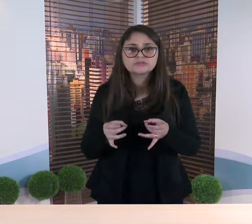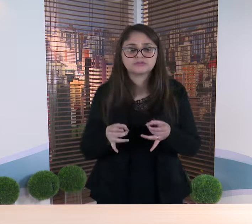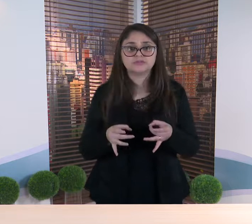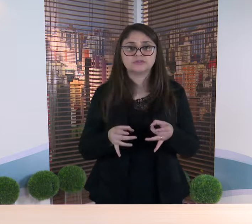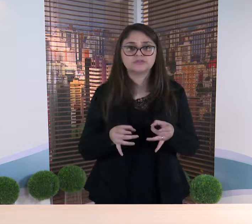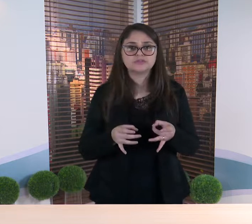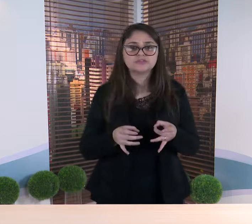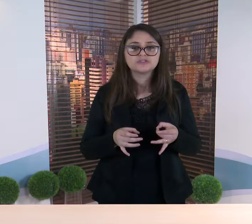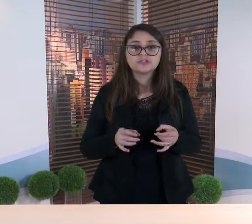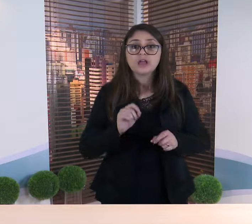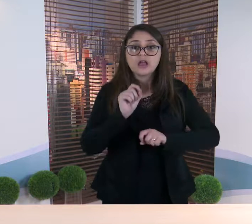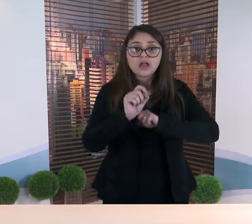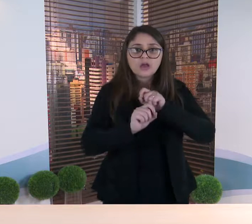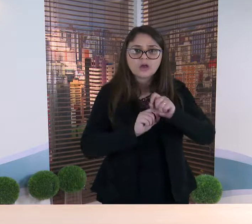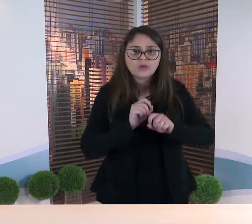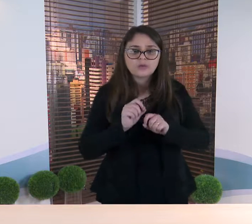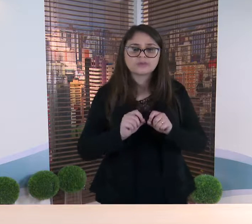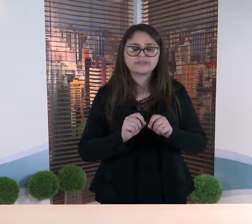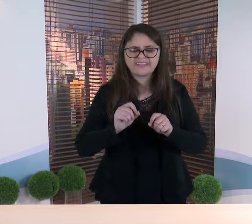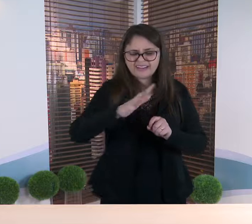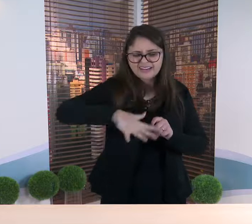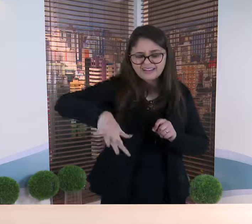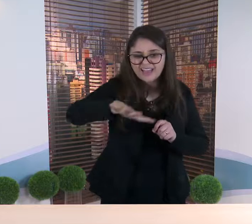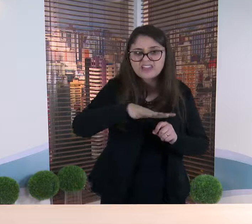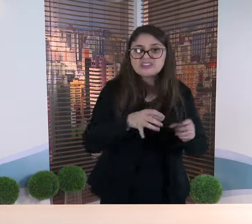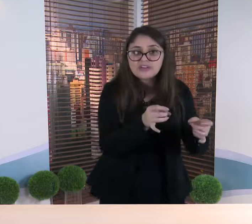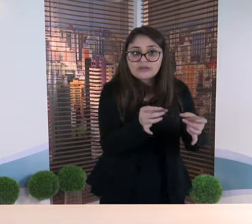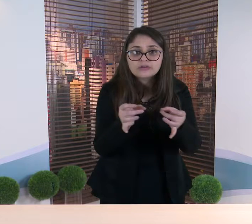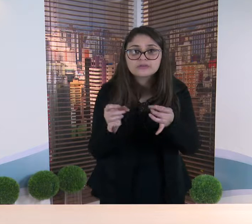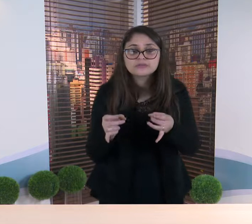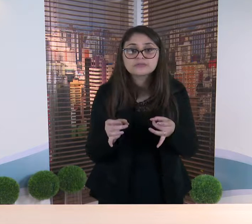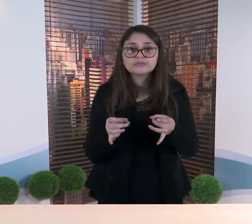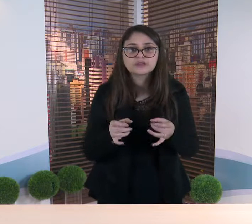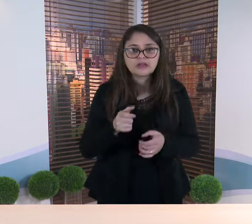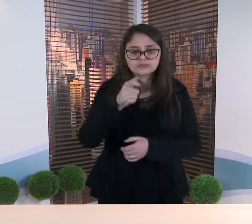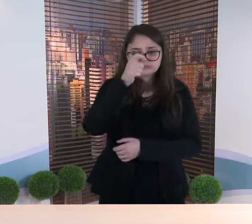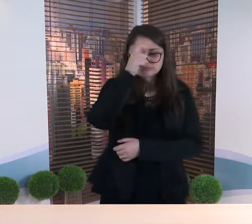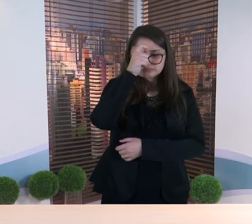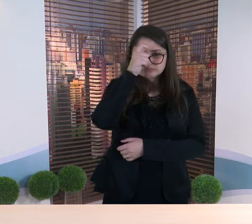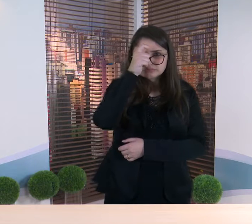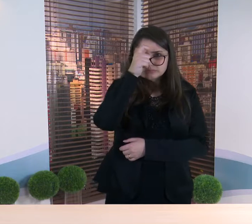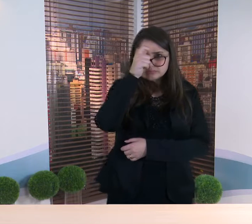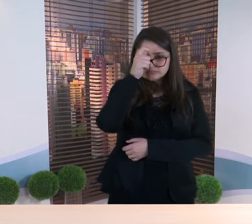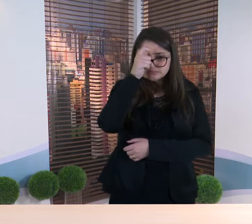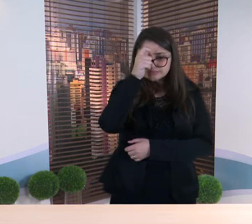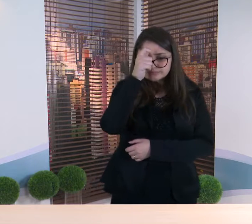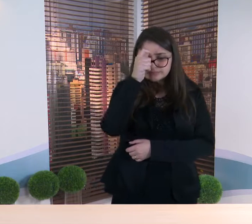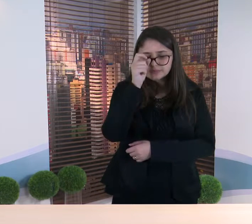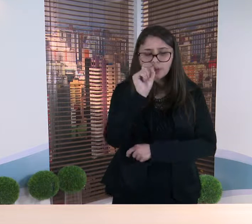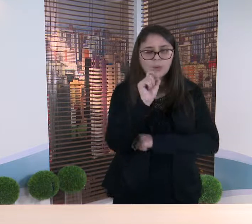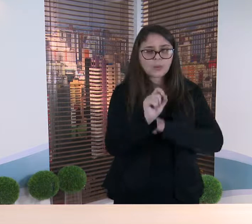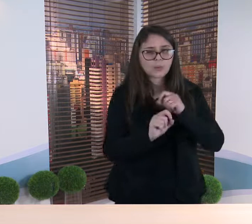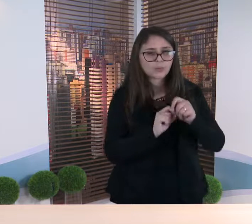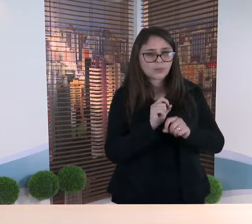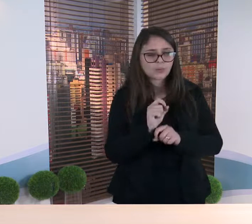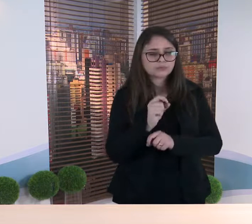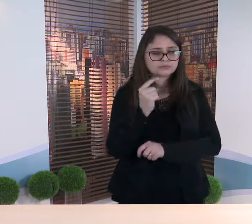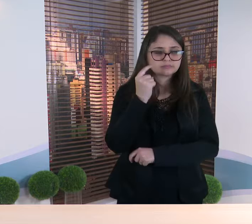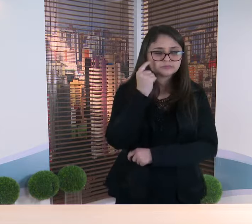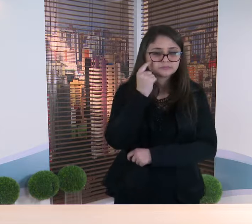ilustrar a ideia mercantil da religião. O adversário sustenta a tese cínica, segundo a